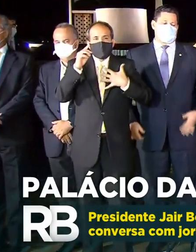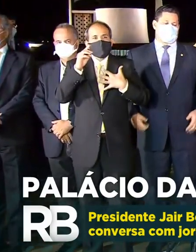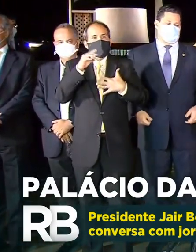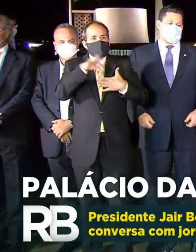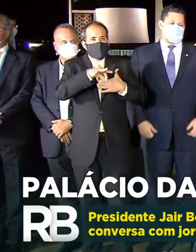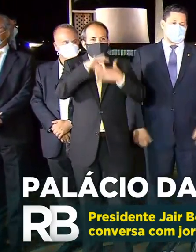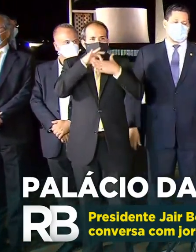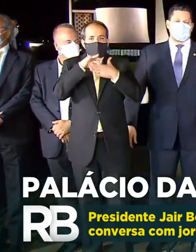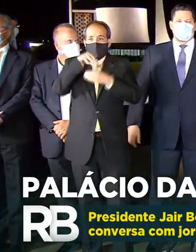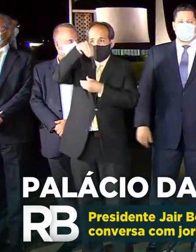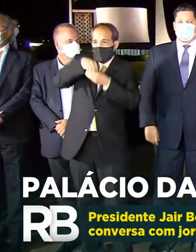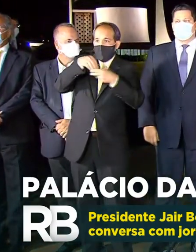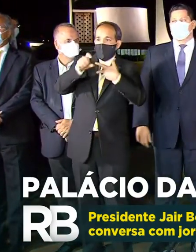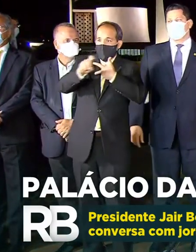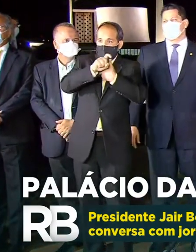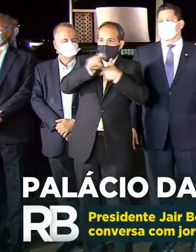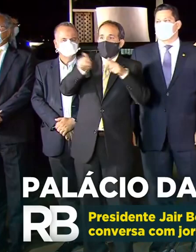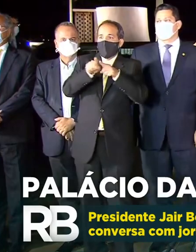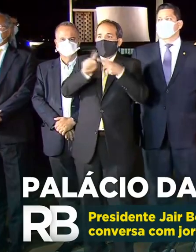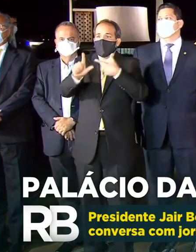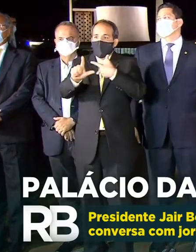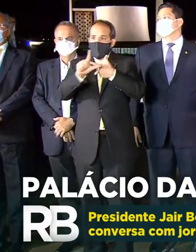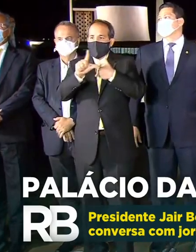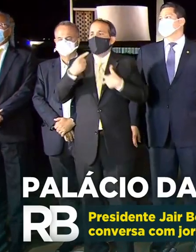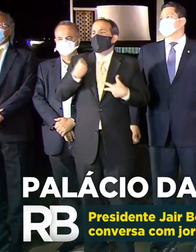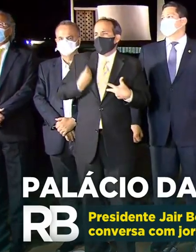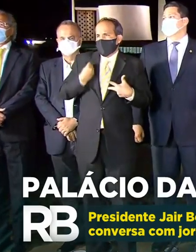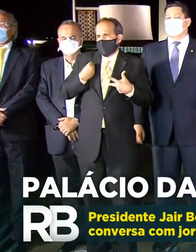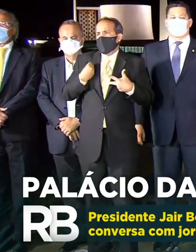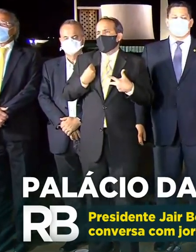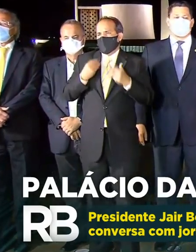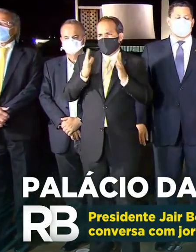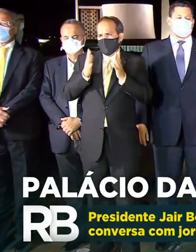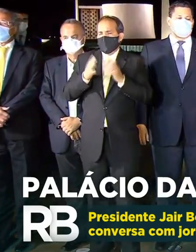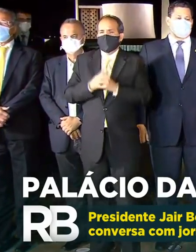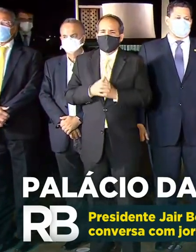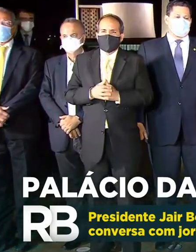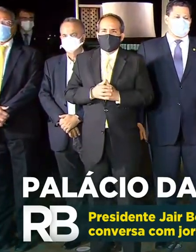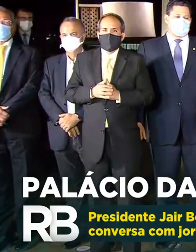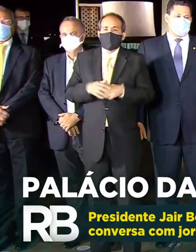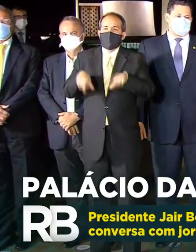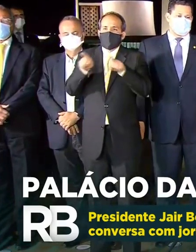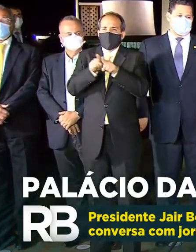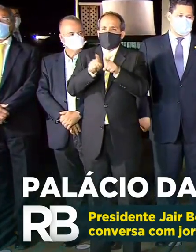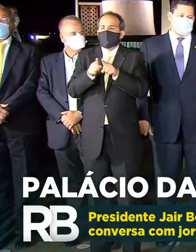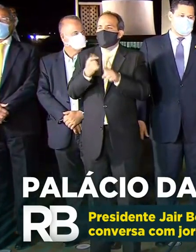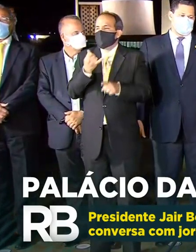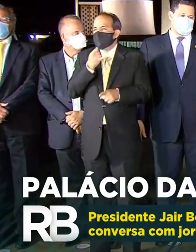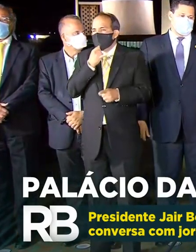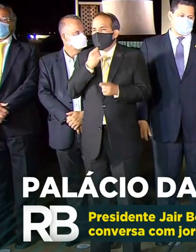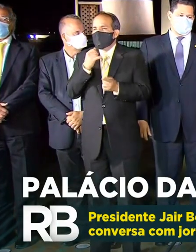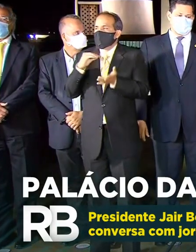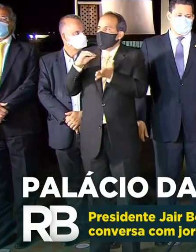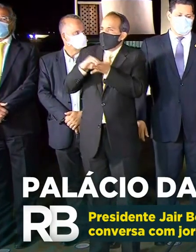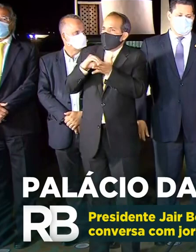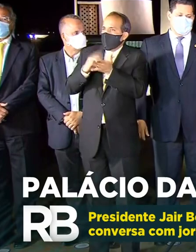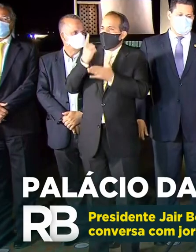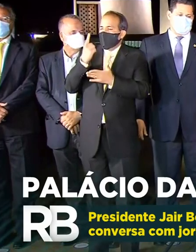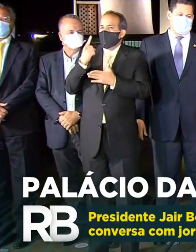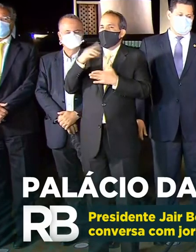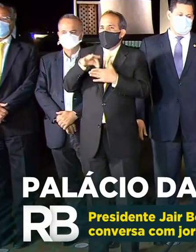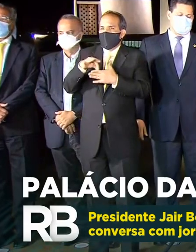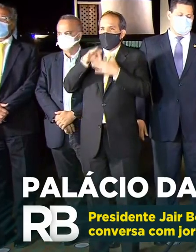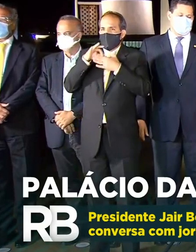do Executivo e do Legislativo se fizeram presentes. Lamentamos a falta apenas do chefe